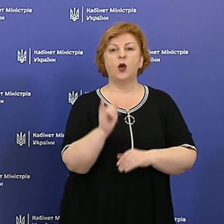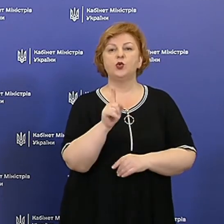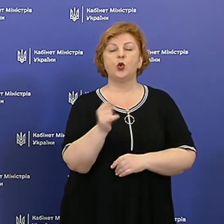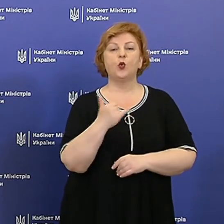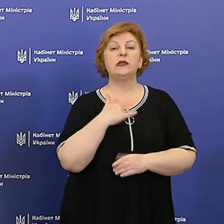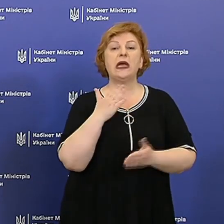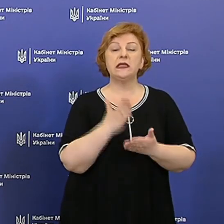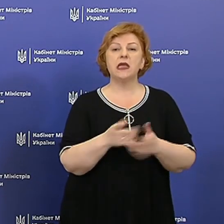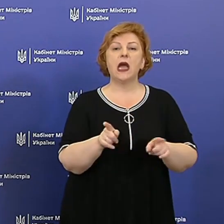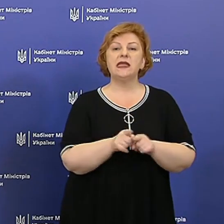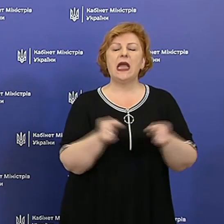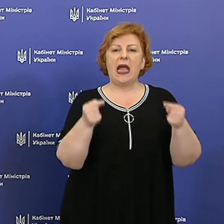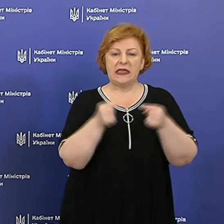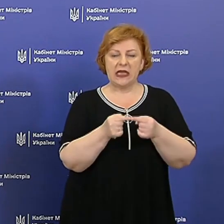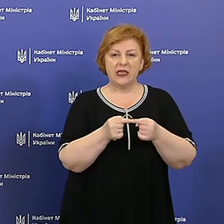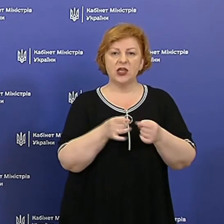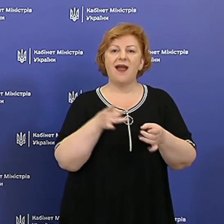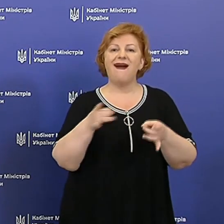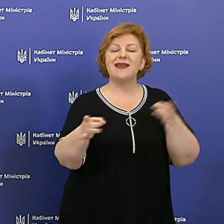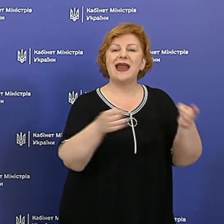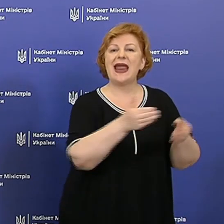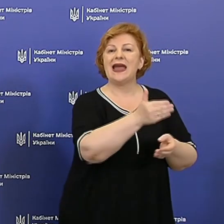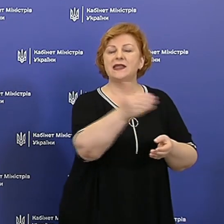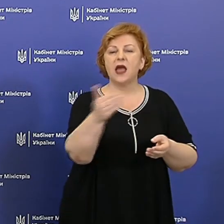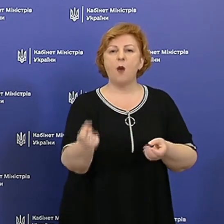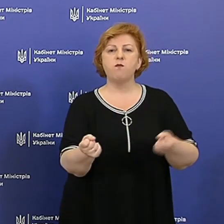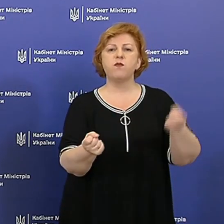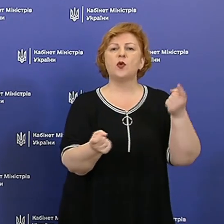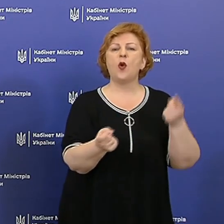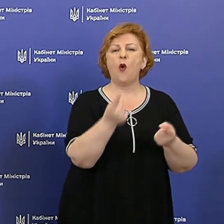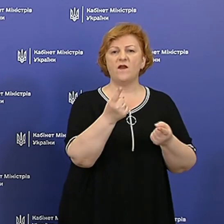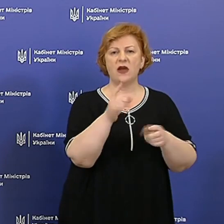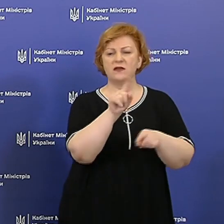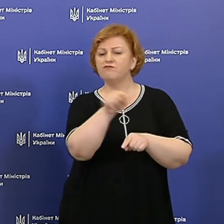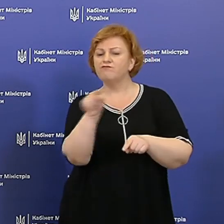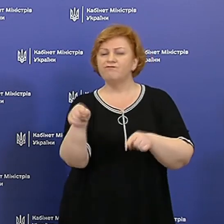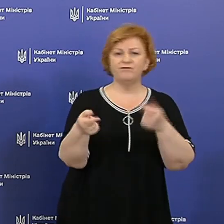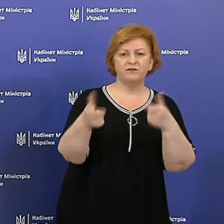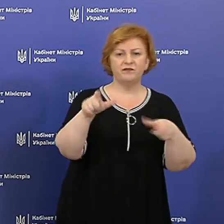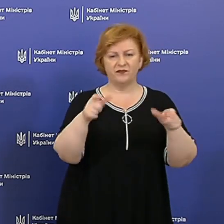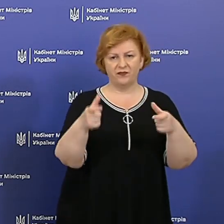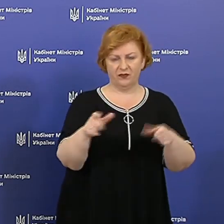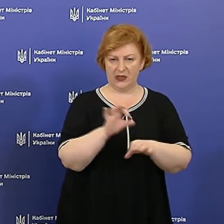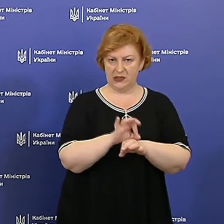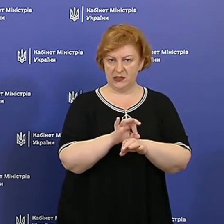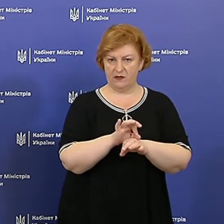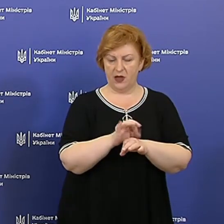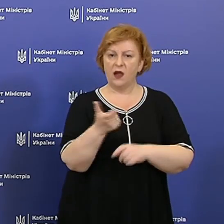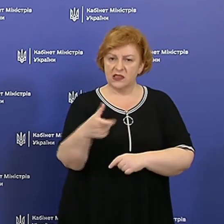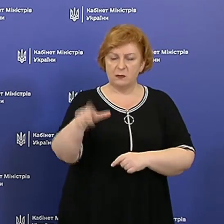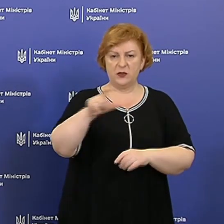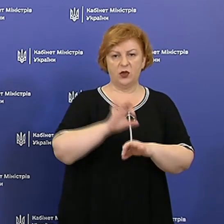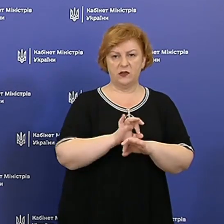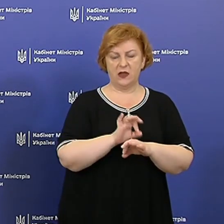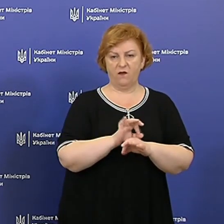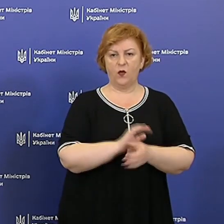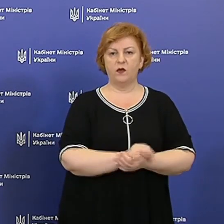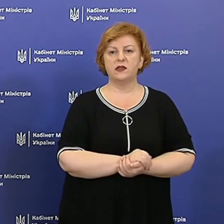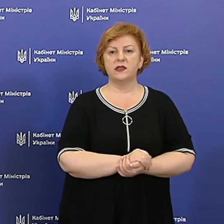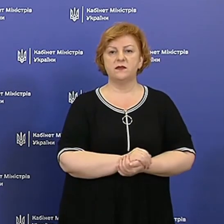нас є такий чіткий регіональний прояв захворюваності. Я маю на увазі збільшення